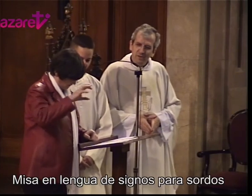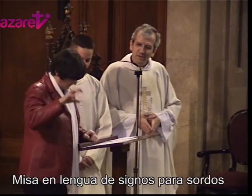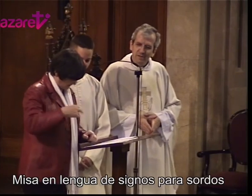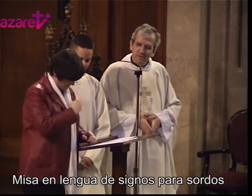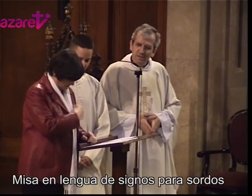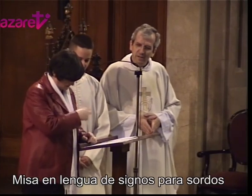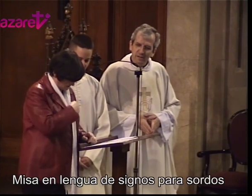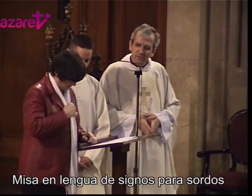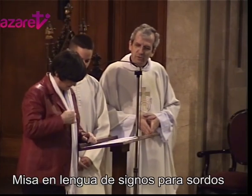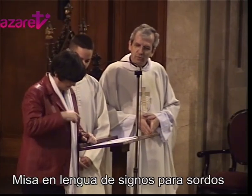comunidades cristianas de todo el mundo